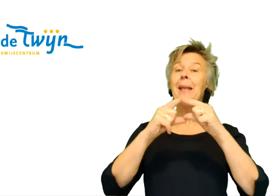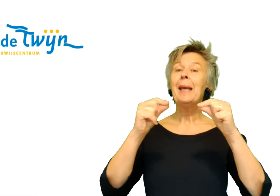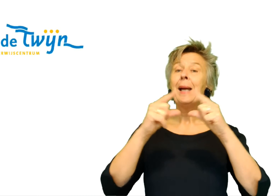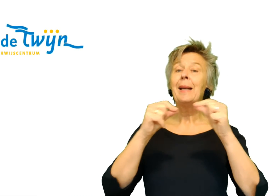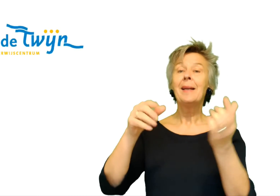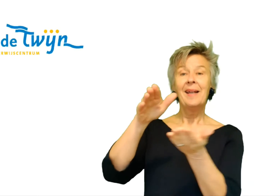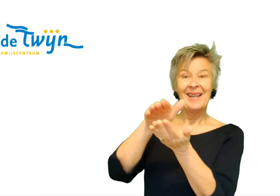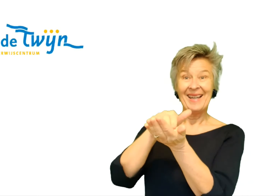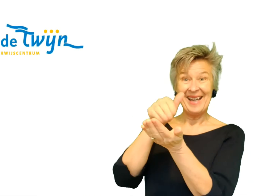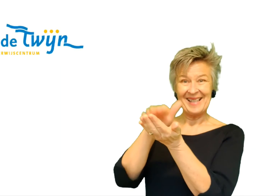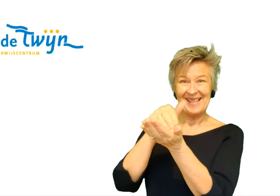Pinda. Kaas.